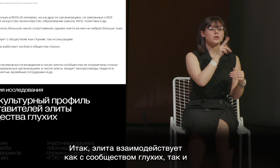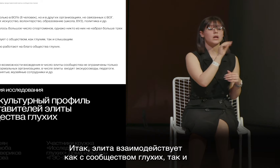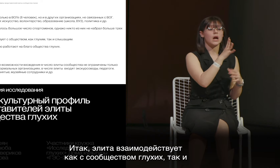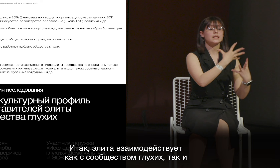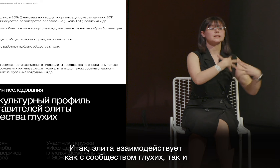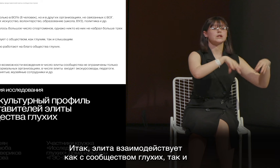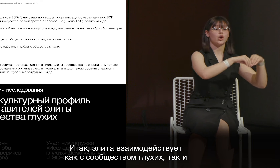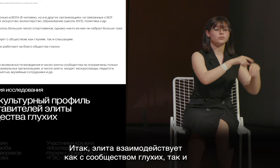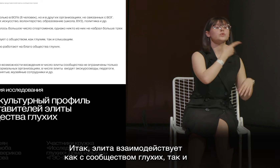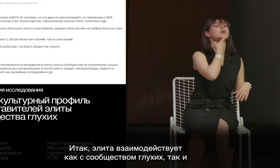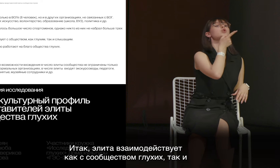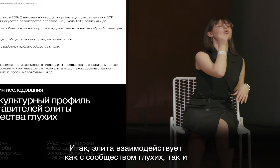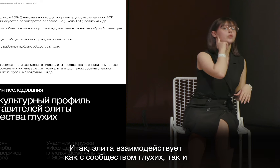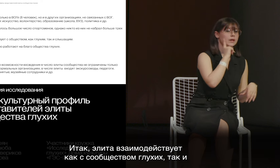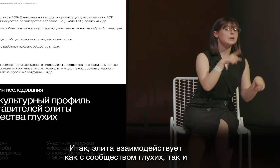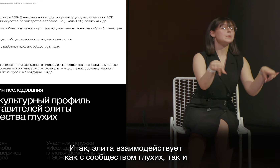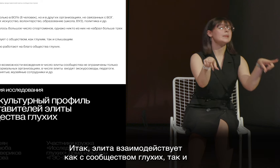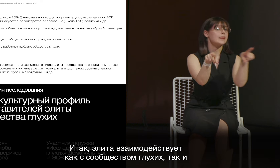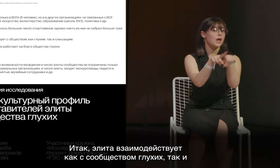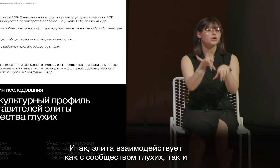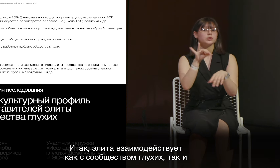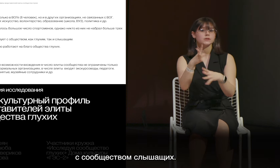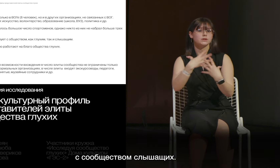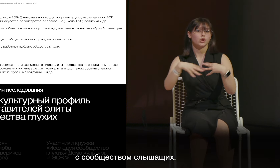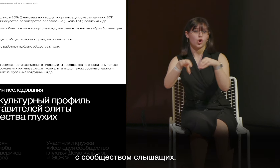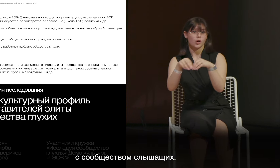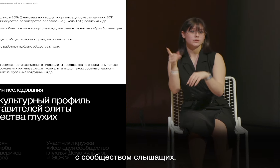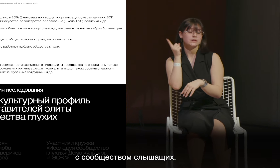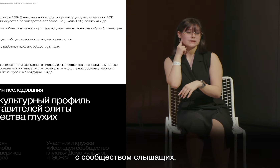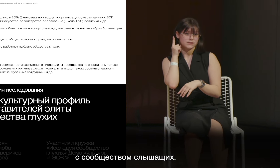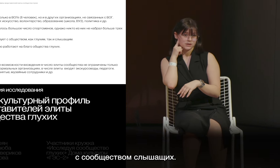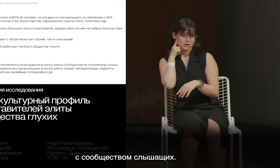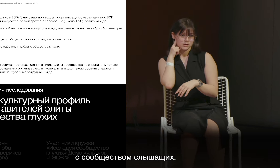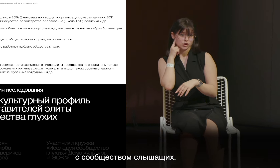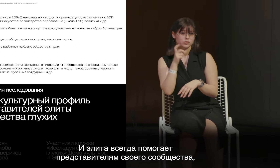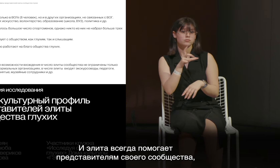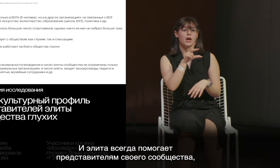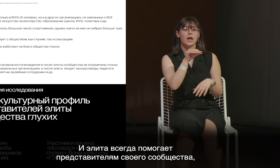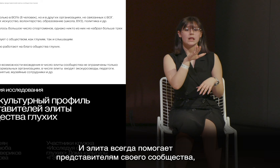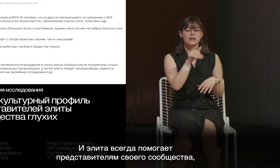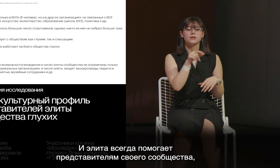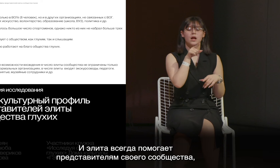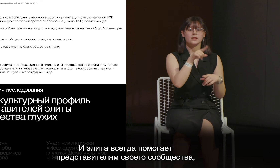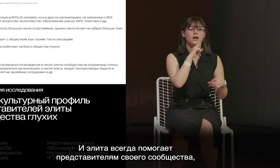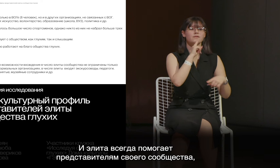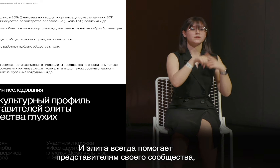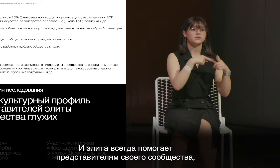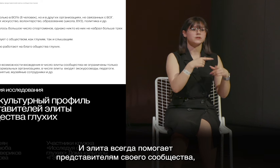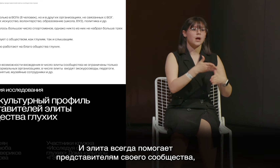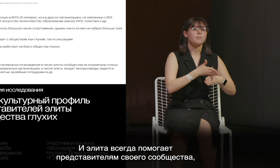Итак, элита взаимодействует как с сообществом глухих, точно так же и с сообществом слышащих. И элита